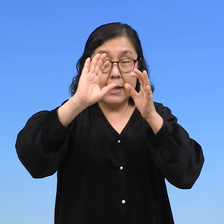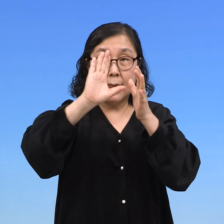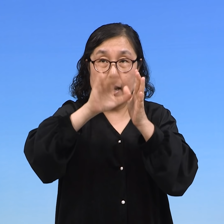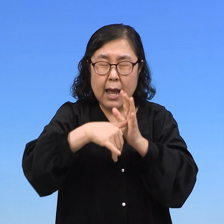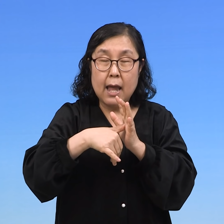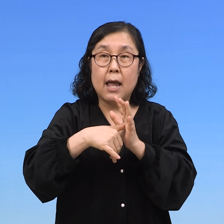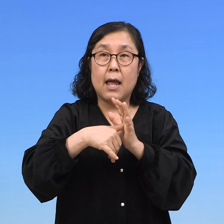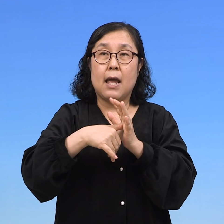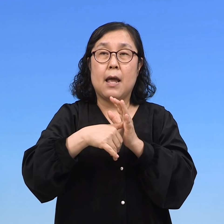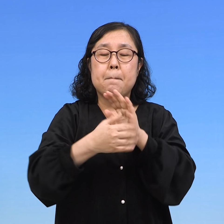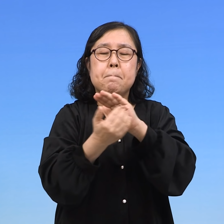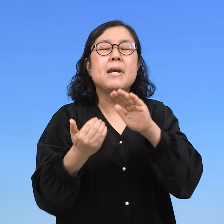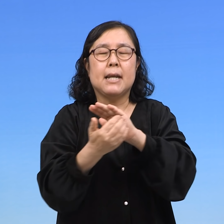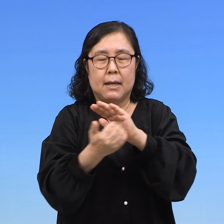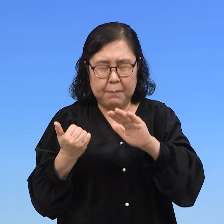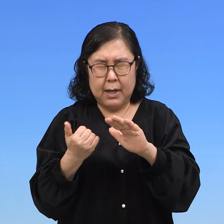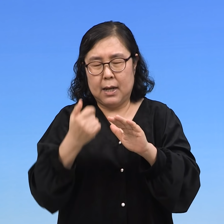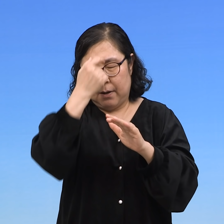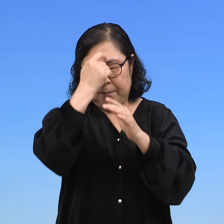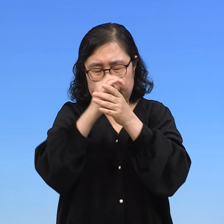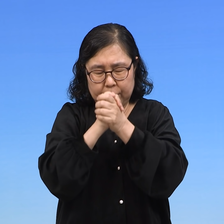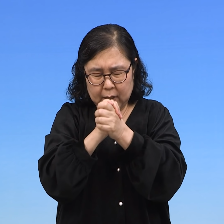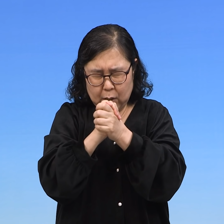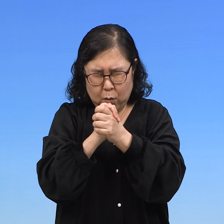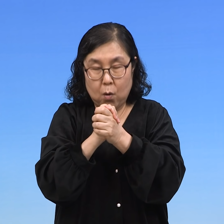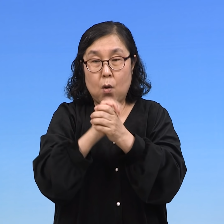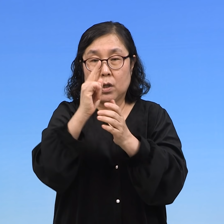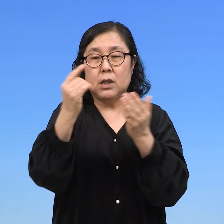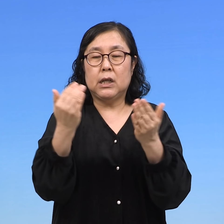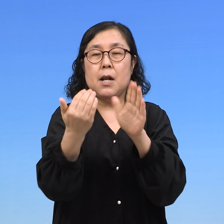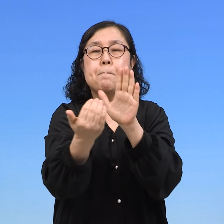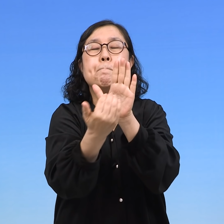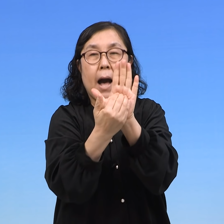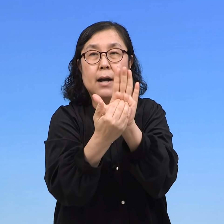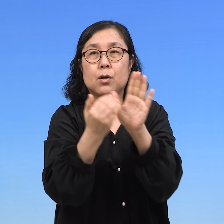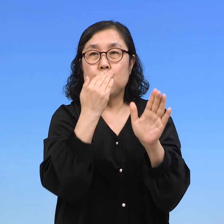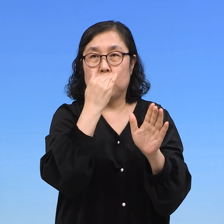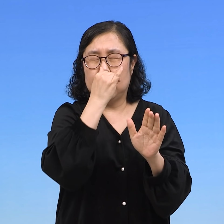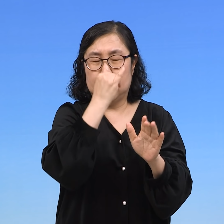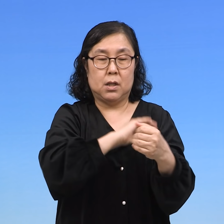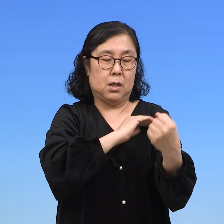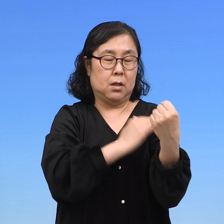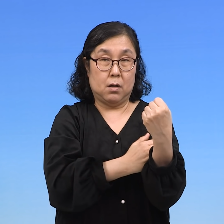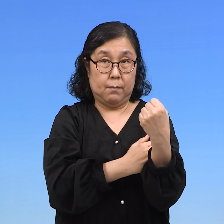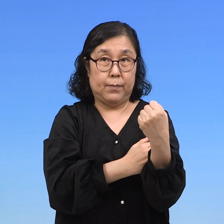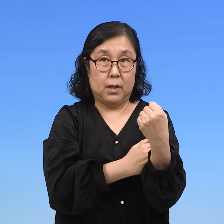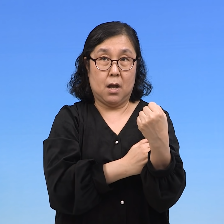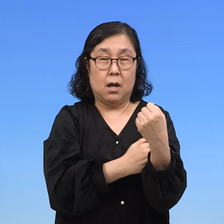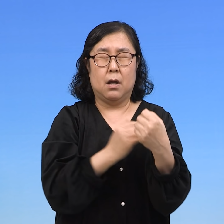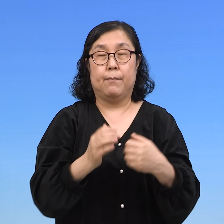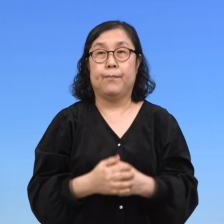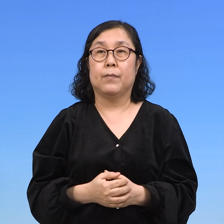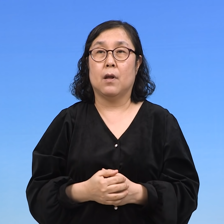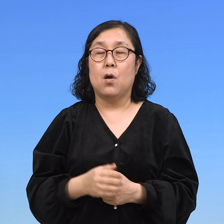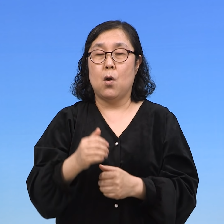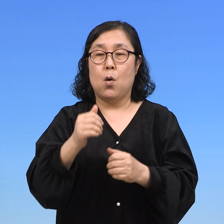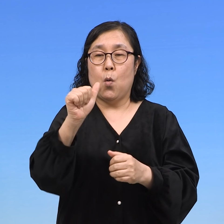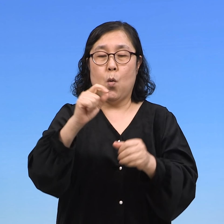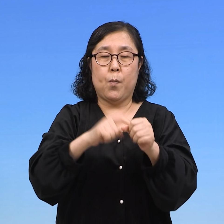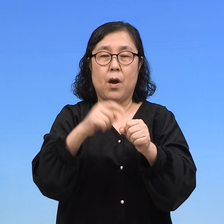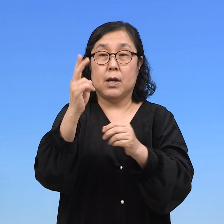그래서 그럴 때 기도가 그것을 막아주는 능력이라는 겁니다 오병이의 기적이